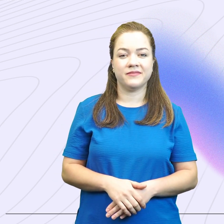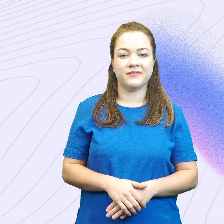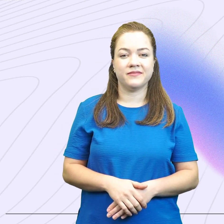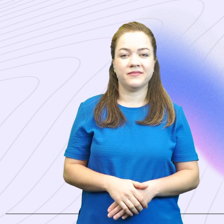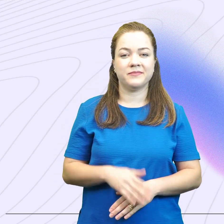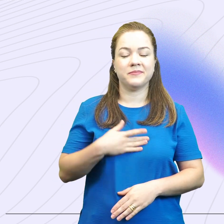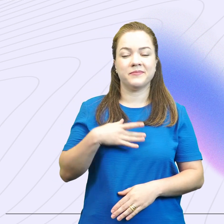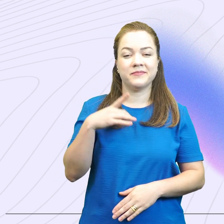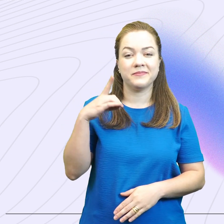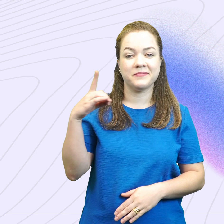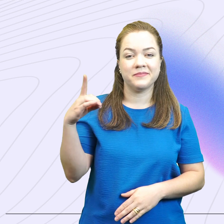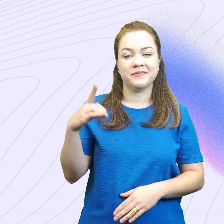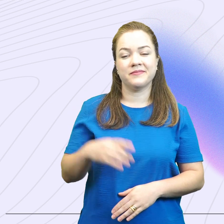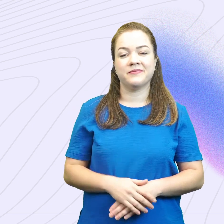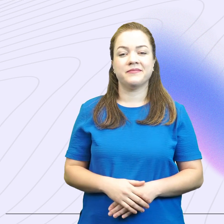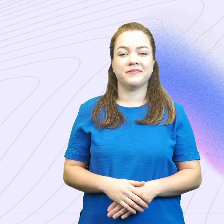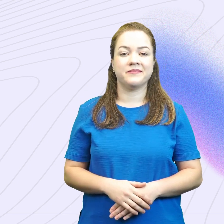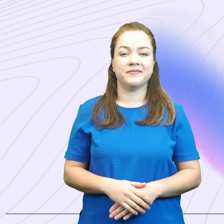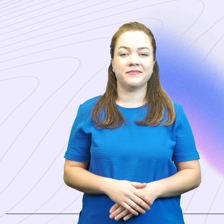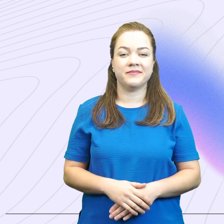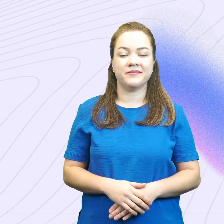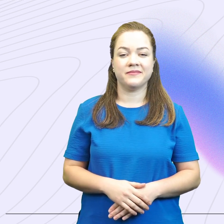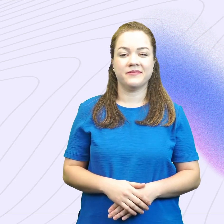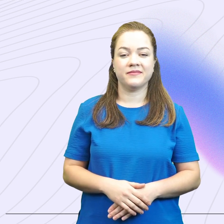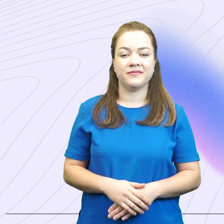Meu Deus.